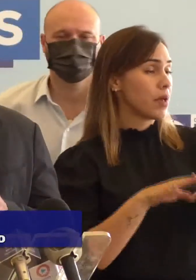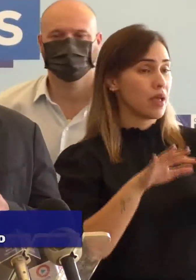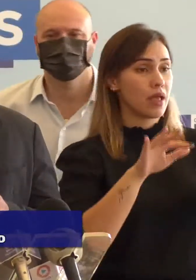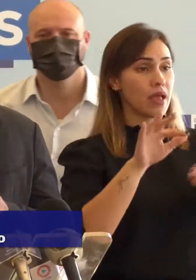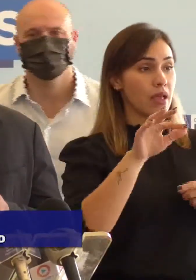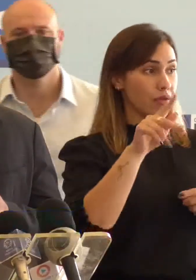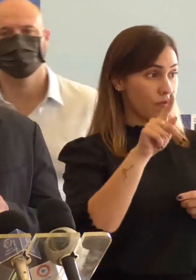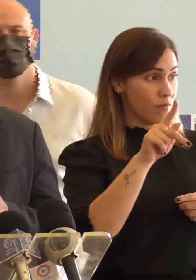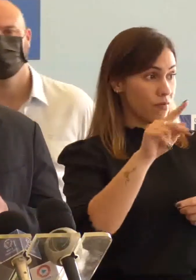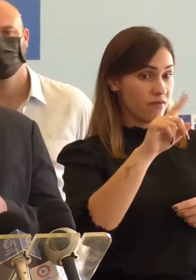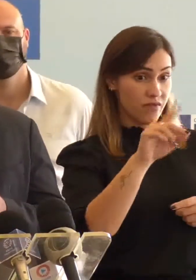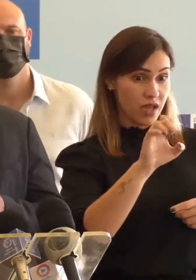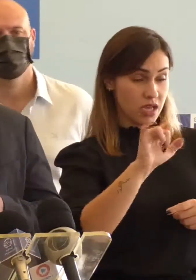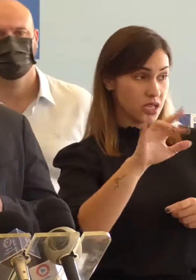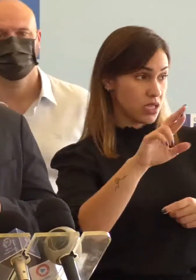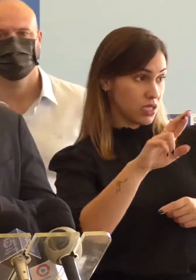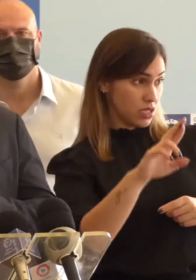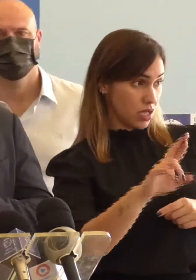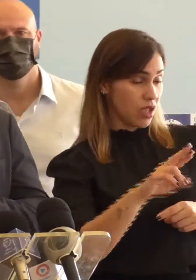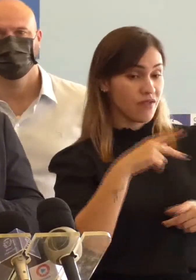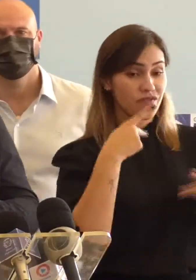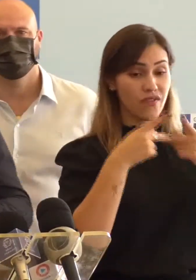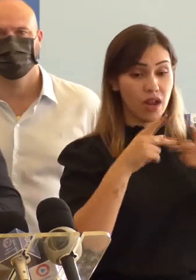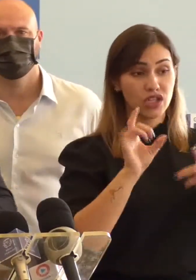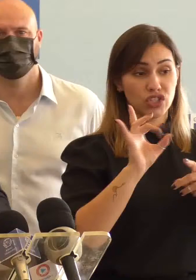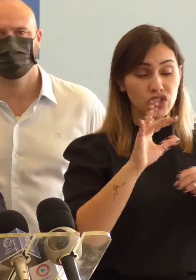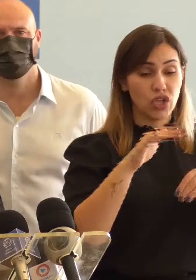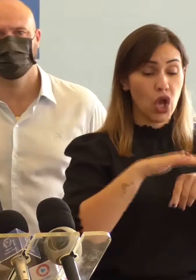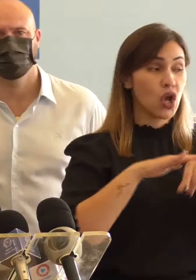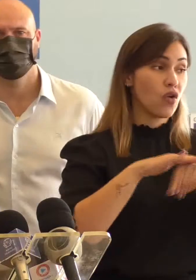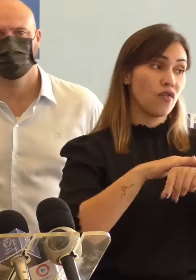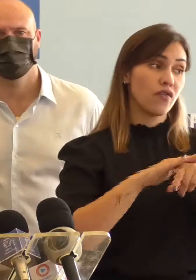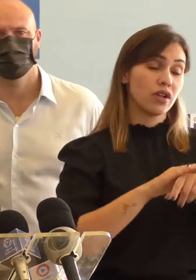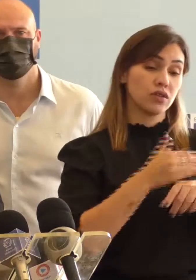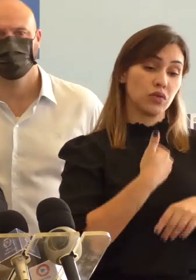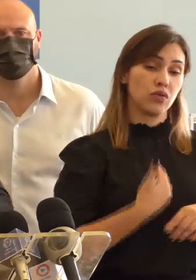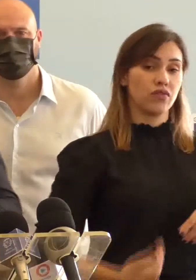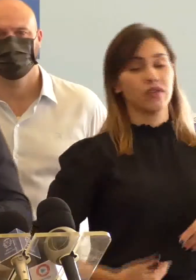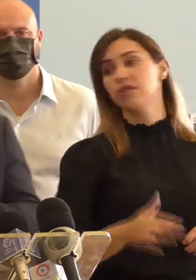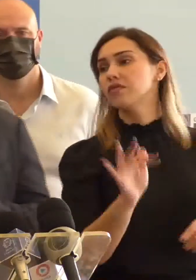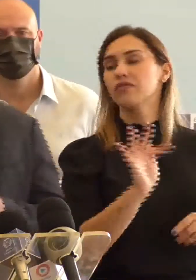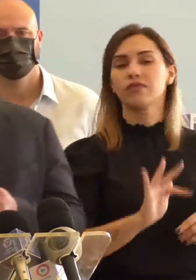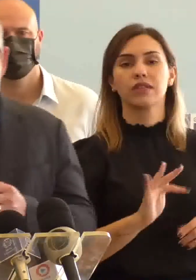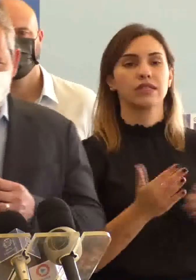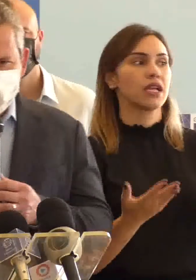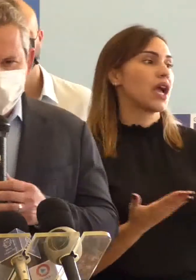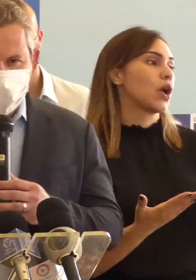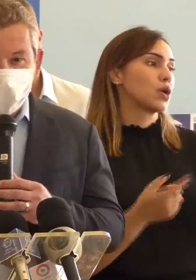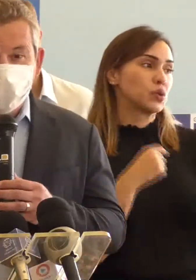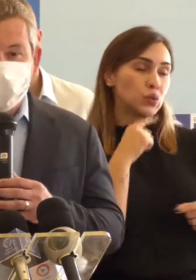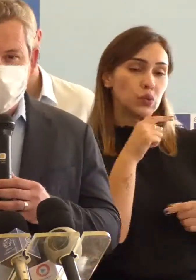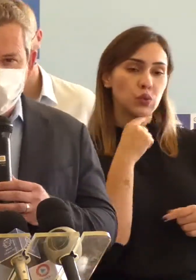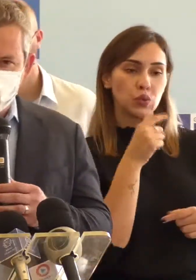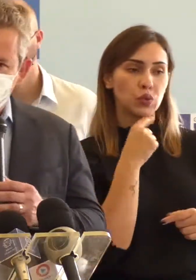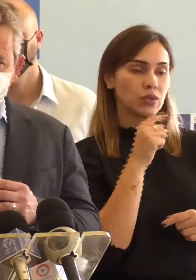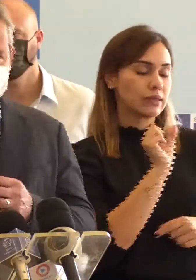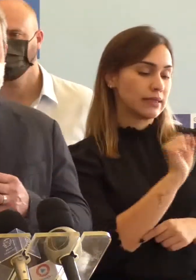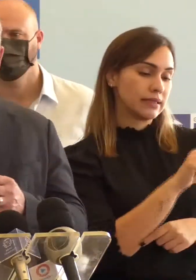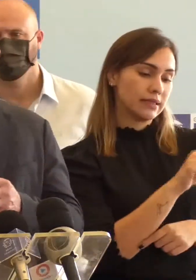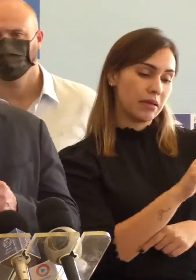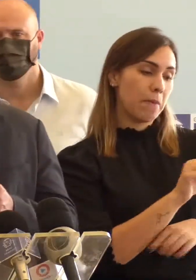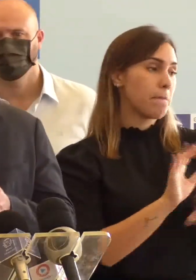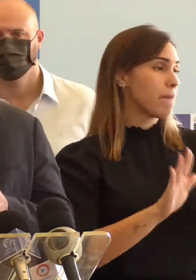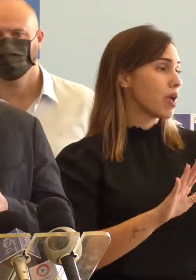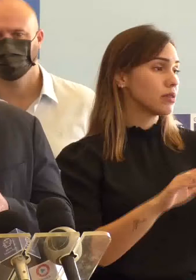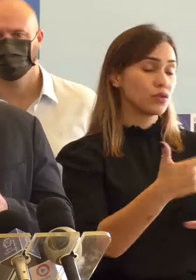uma negativa oficial dizendo que só negociam com governos federais, pelo menos por enquanto eu não recebi nenhum sim, mas também